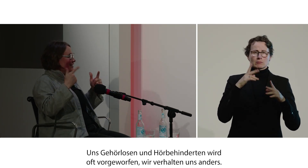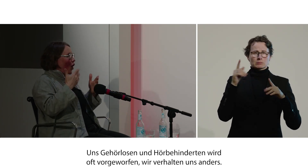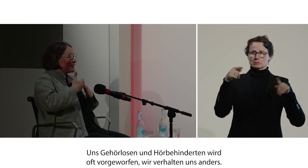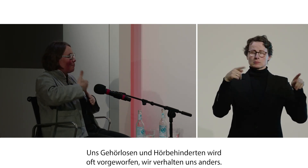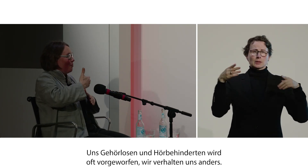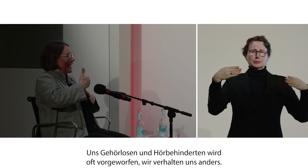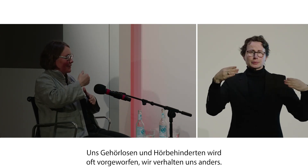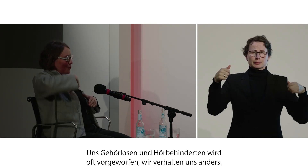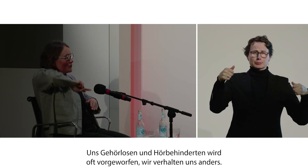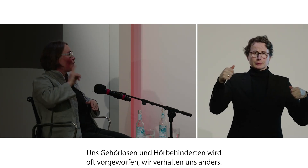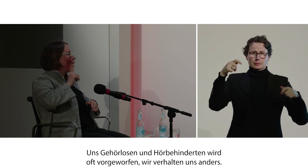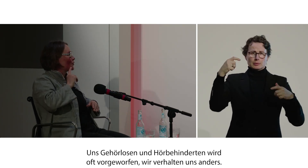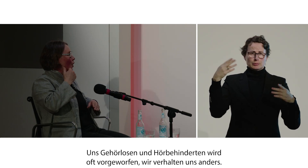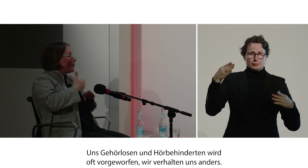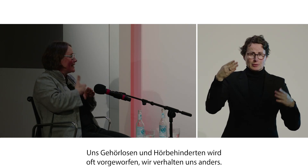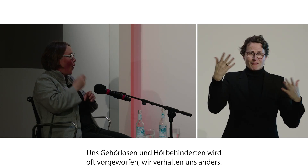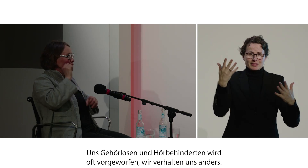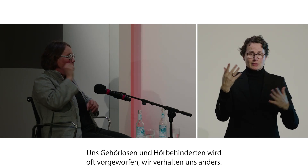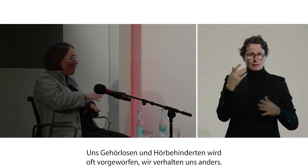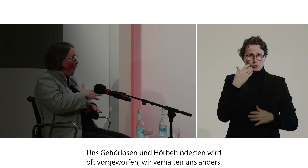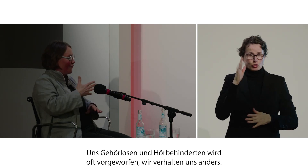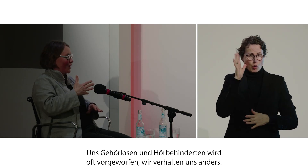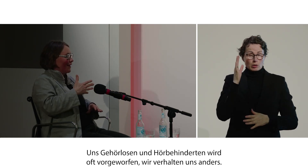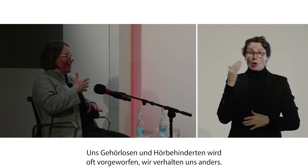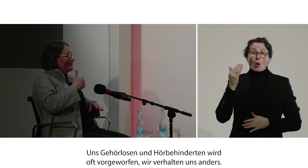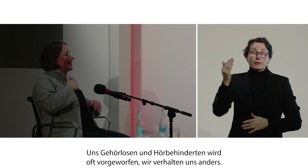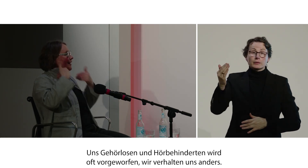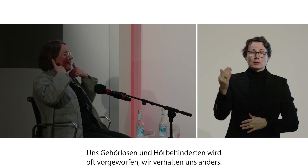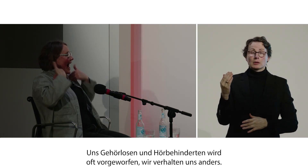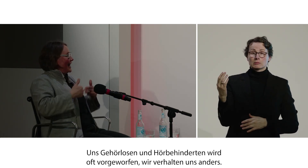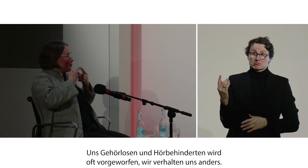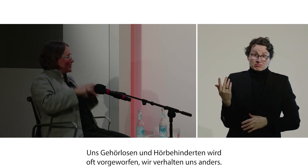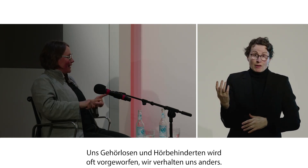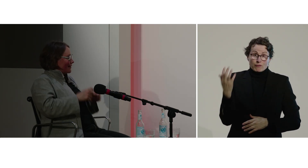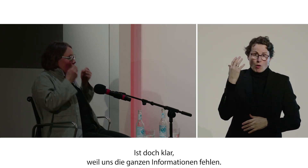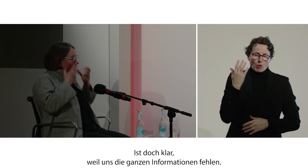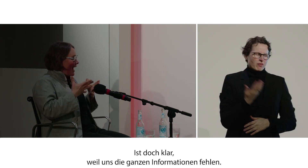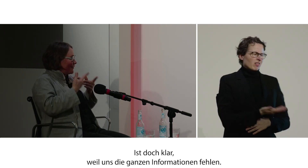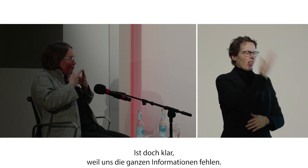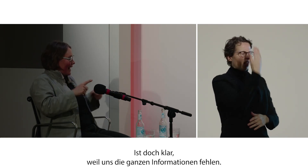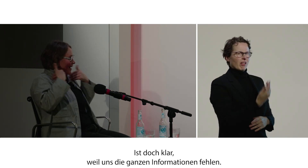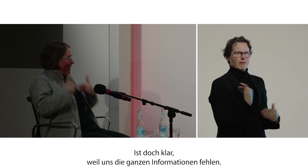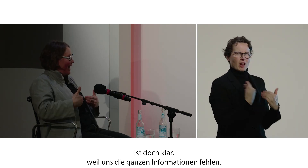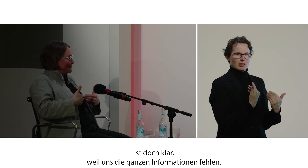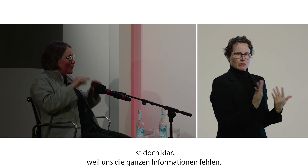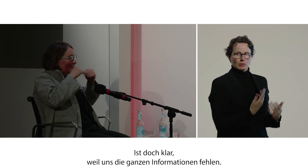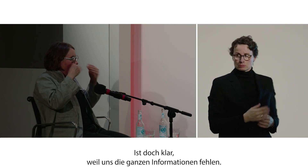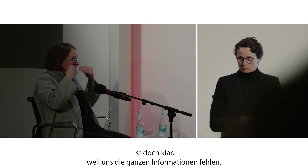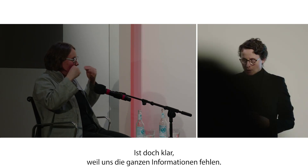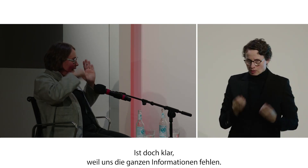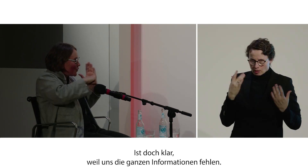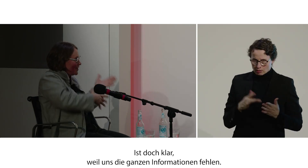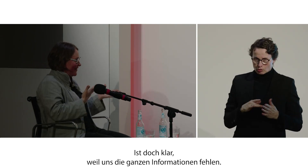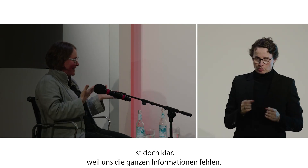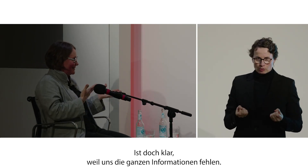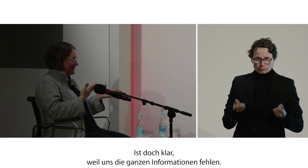und das ist oft das Problem, dass uns gehörlosen Hörbehinder oft vorgeworfen wird, wir behalten uns anders. Doch klar, dass wir uns anders behalten, weil uns die